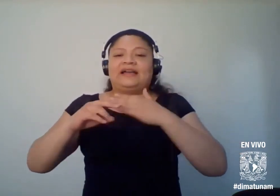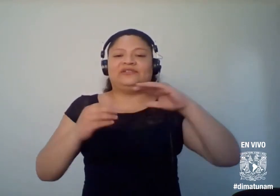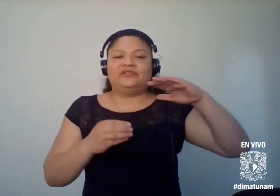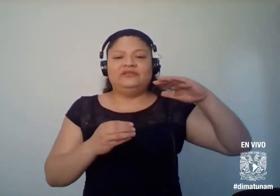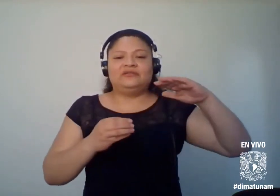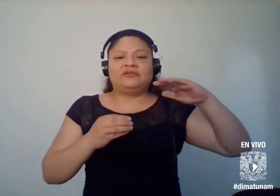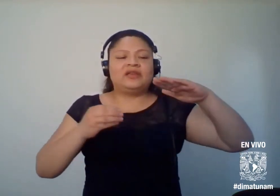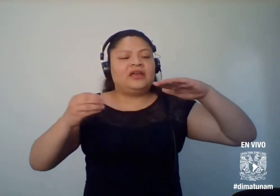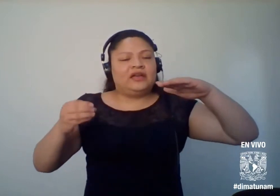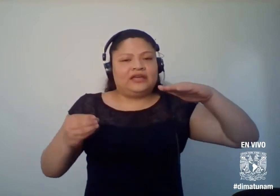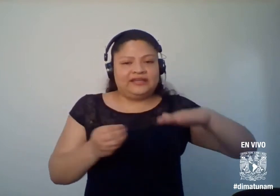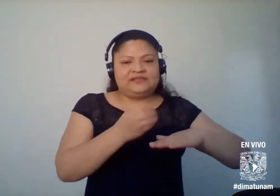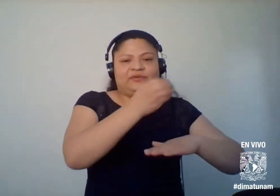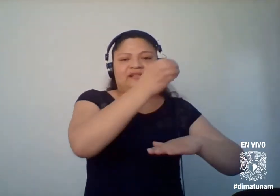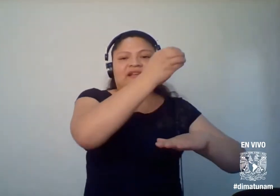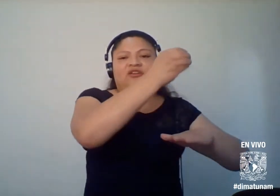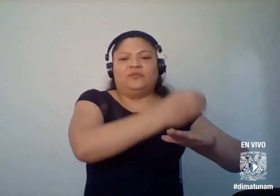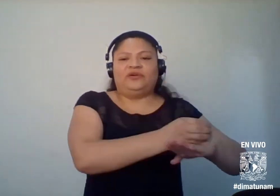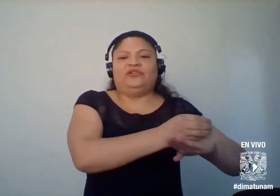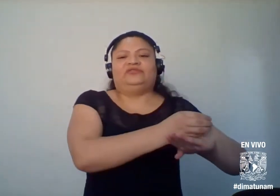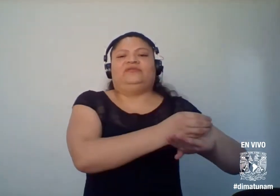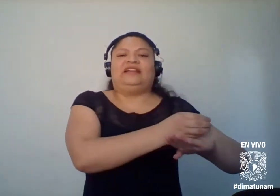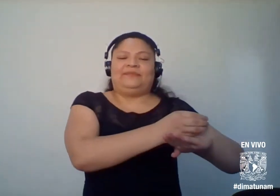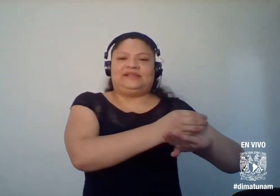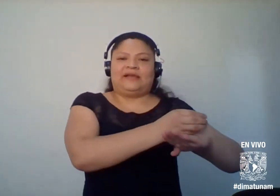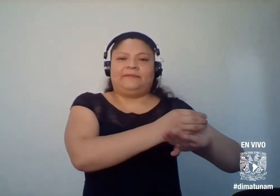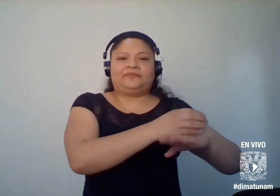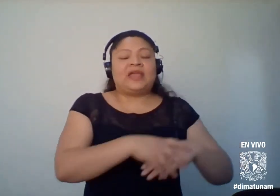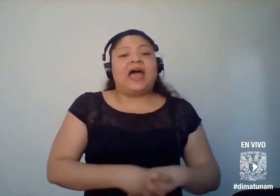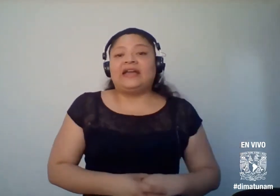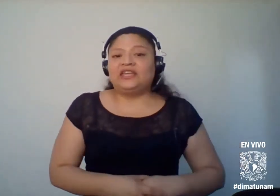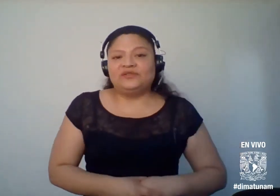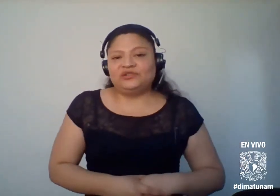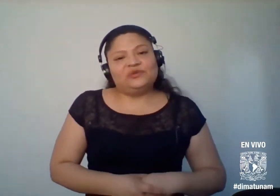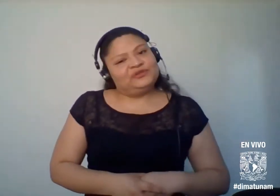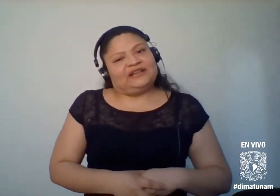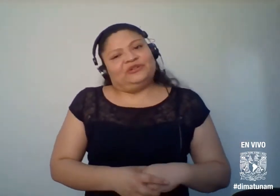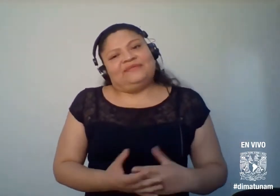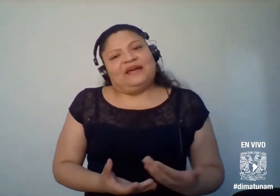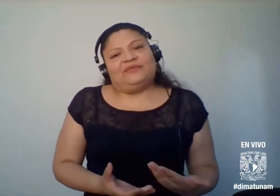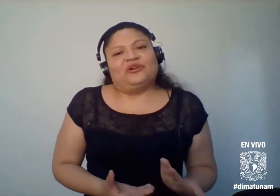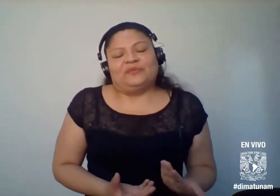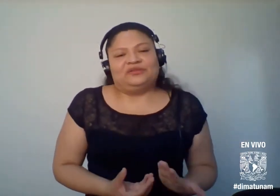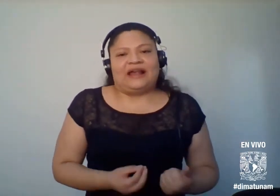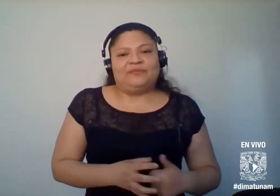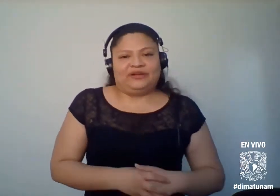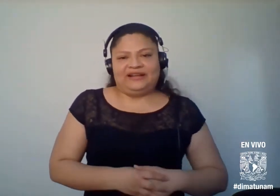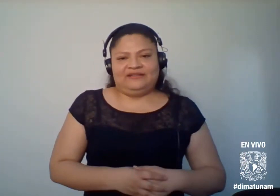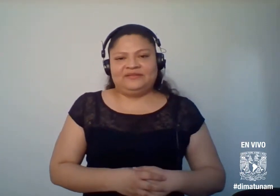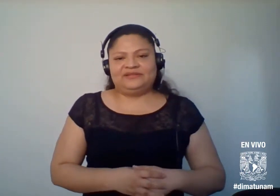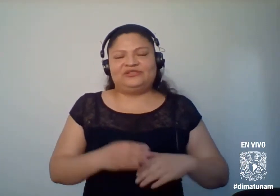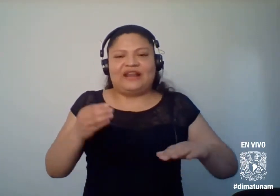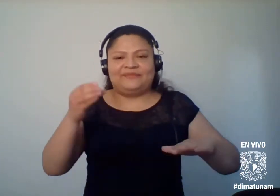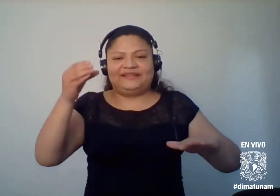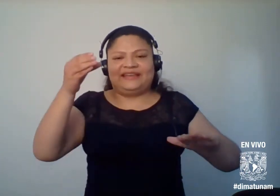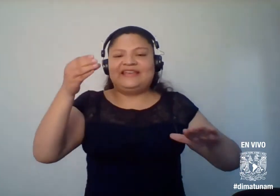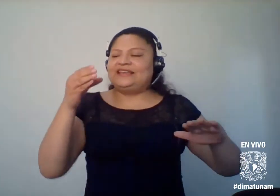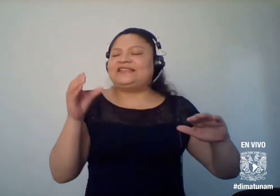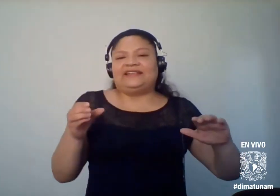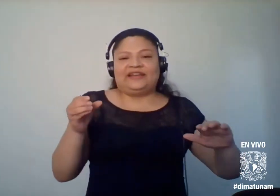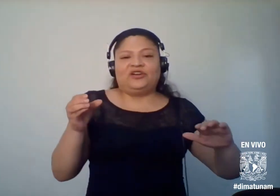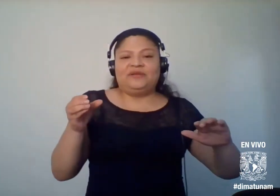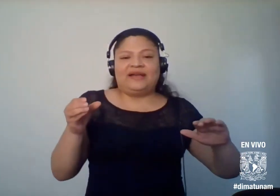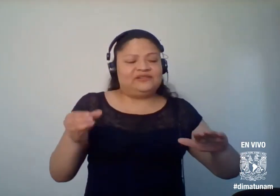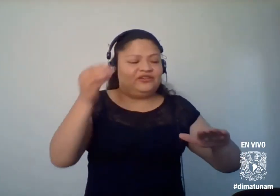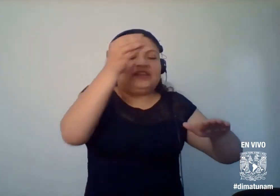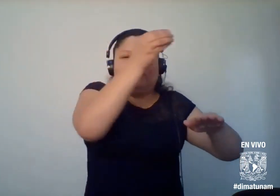el vaso y después lo pongo sobre la mesa. Aquí no estoy usando el verbo como tal poner, solamente